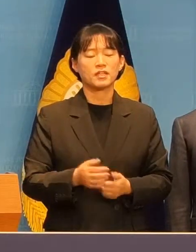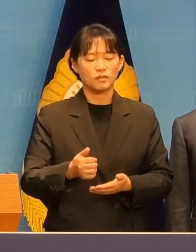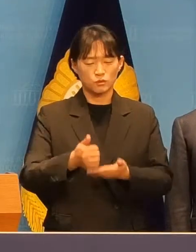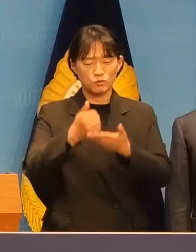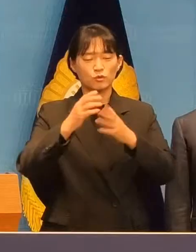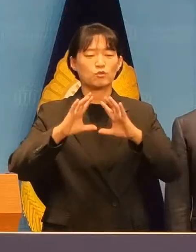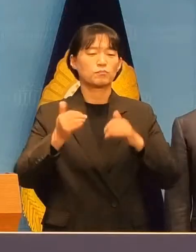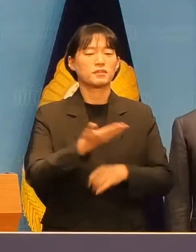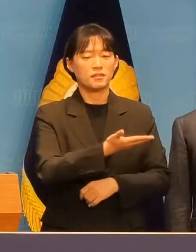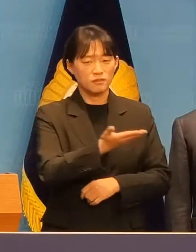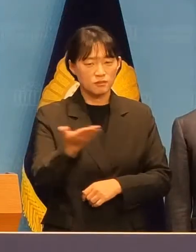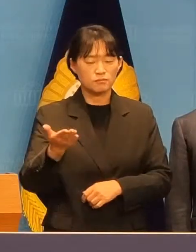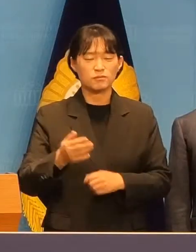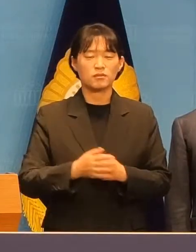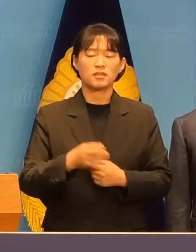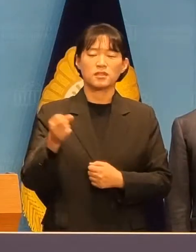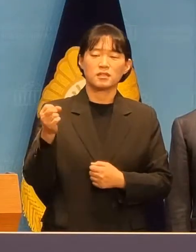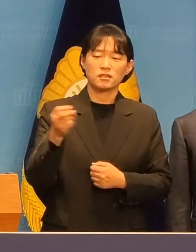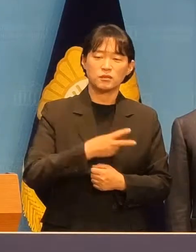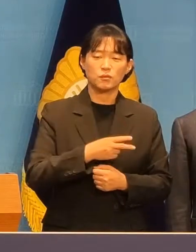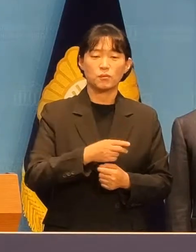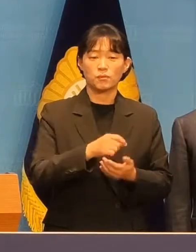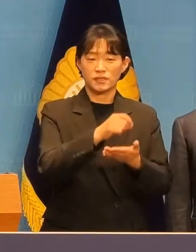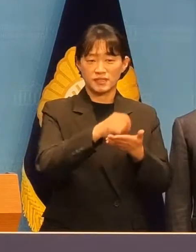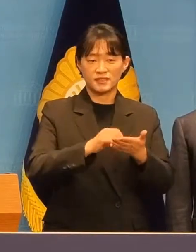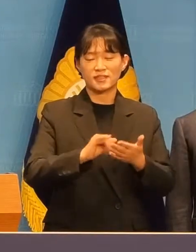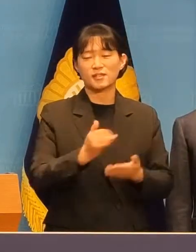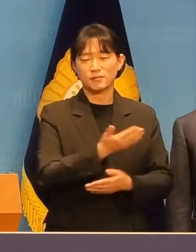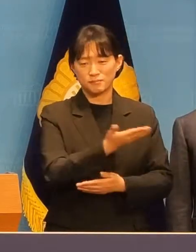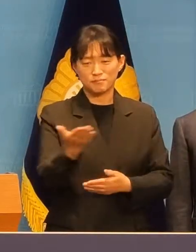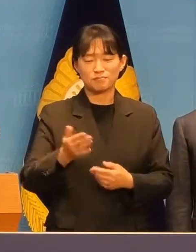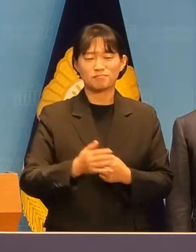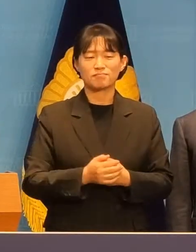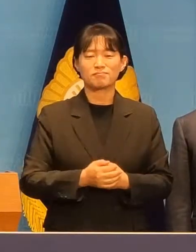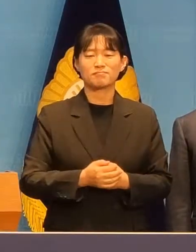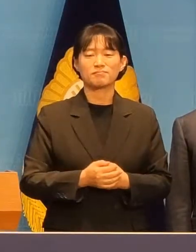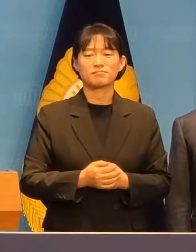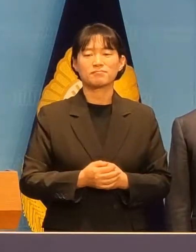존경하는 국민 여러분, 그리고 언론인 여러분,